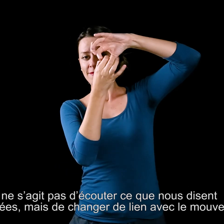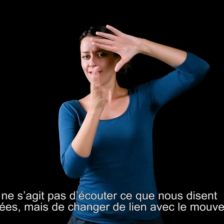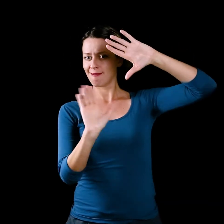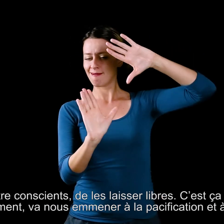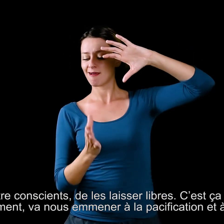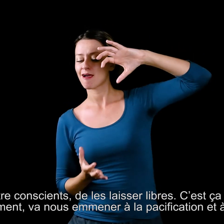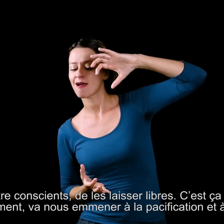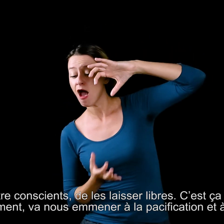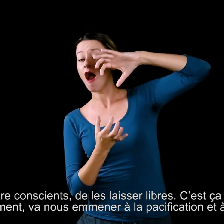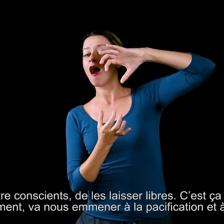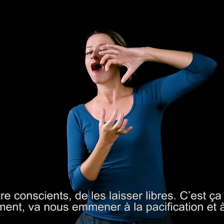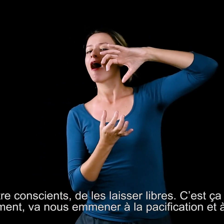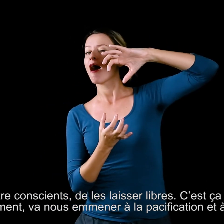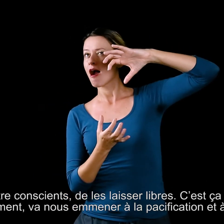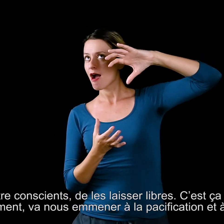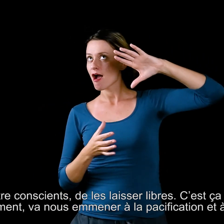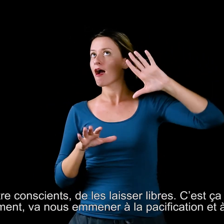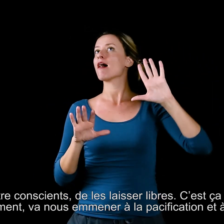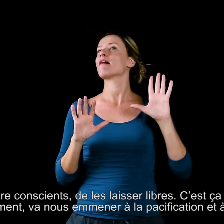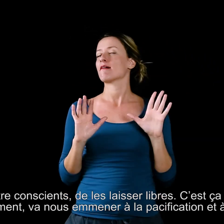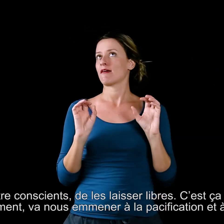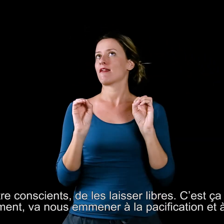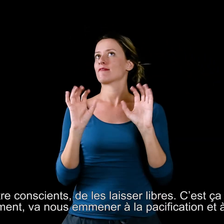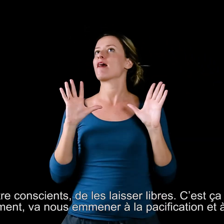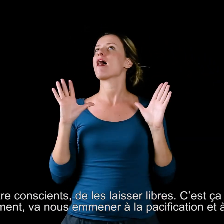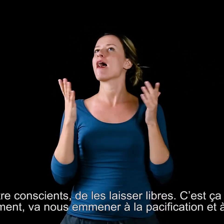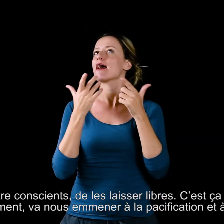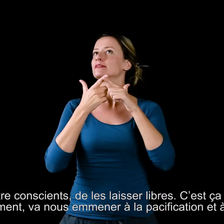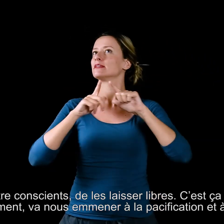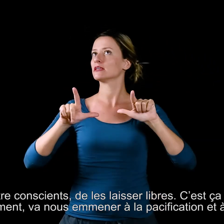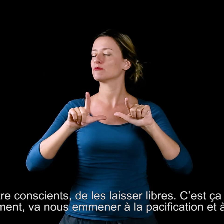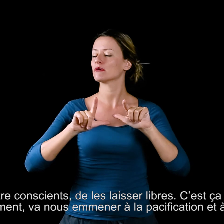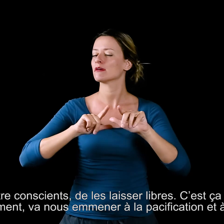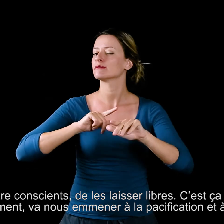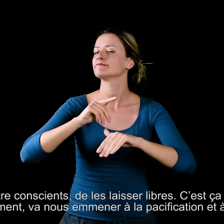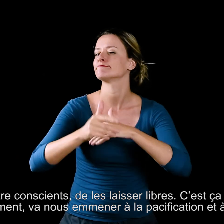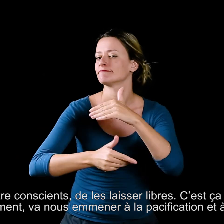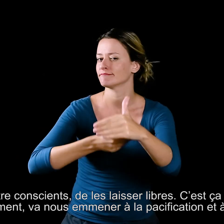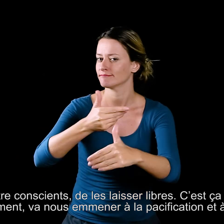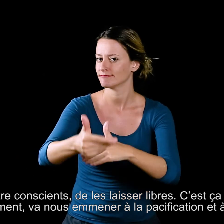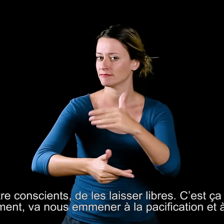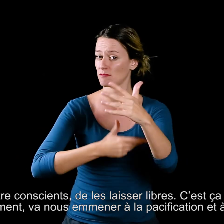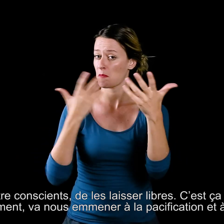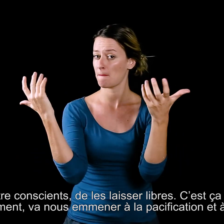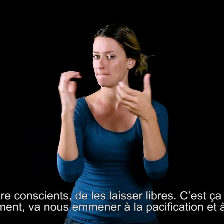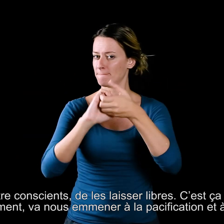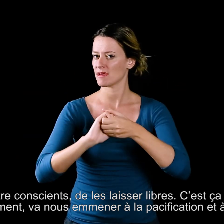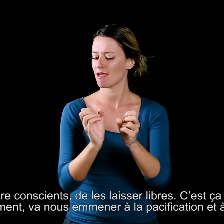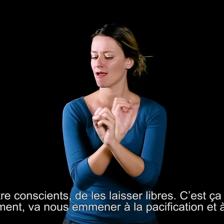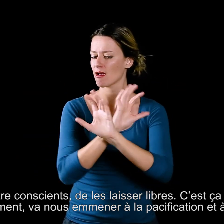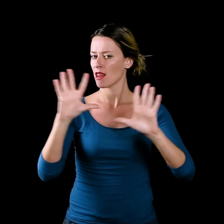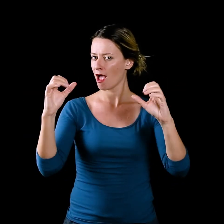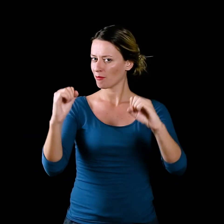mouvement, d'en être conscient, de les laisser libres, et c'est ça qui, progressivement, va nous amener à la pacification et à la